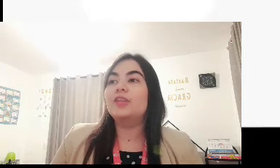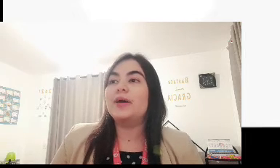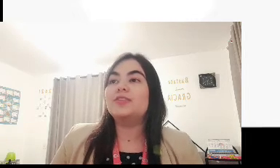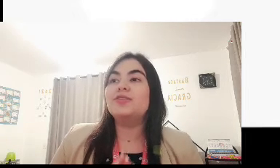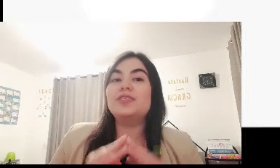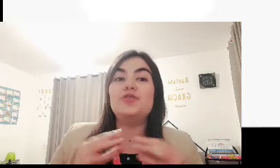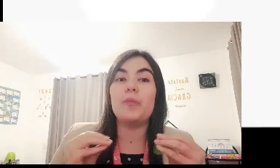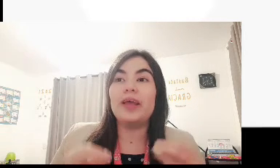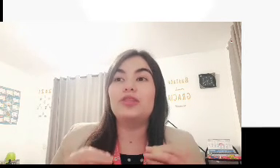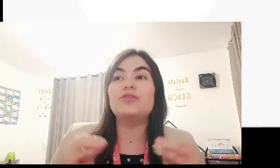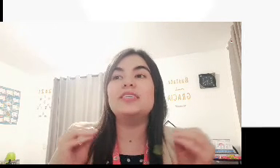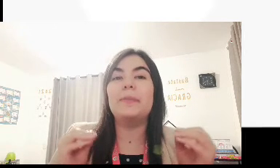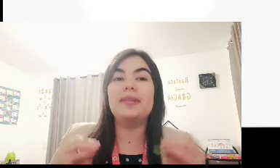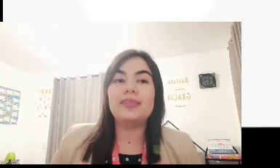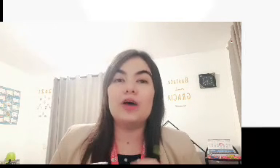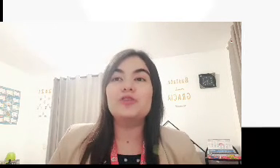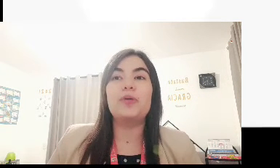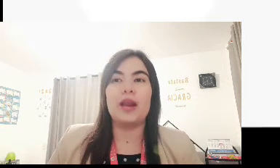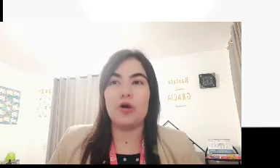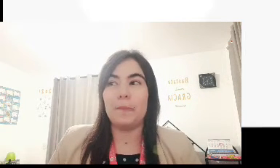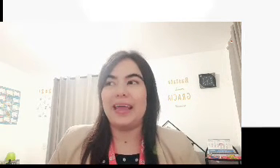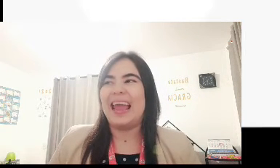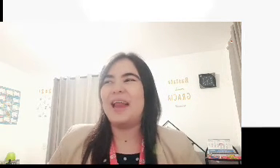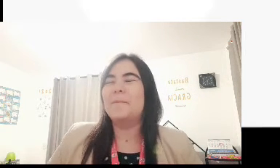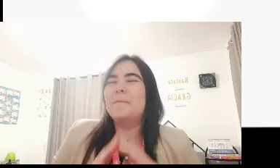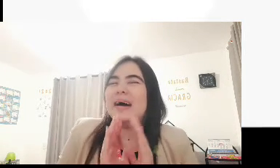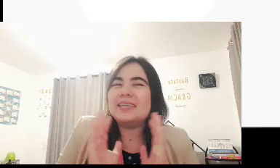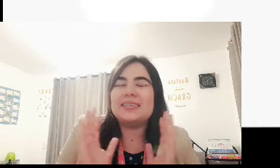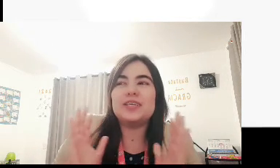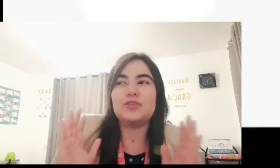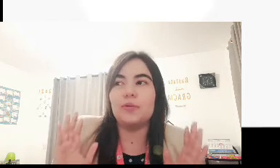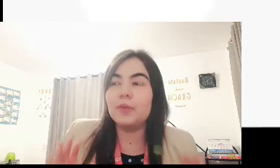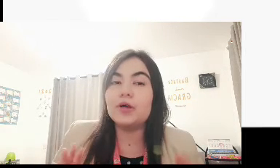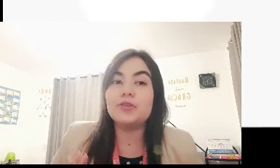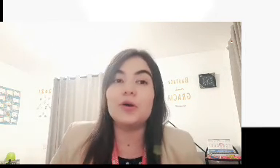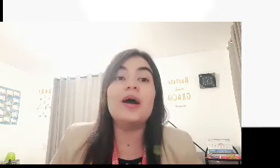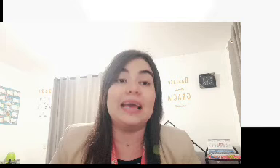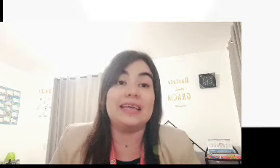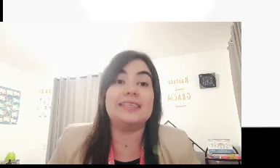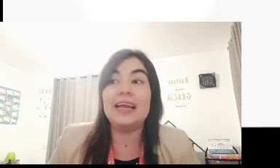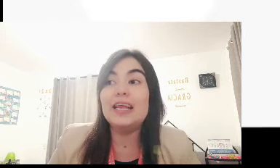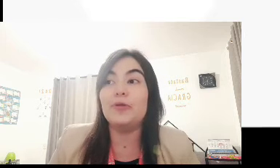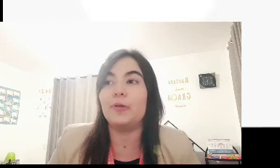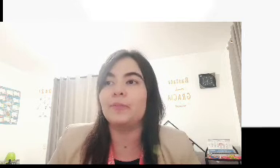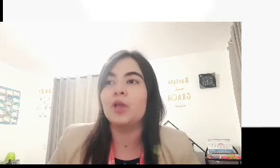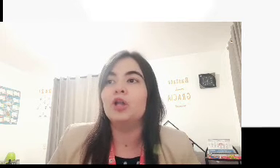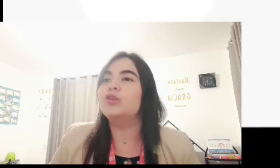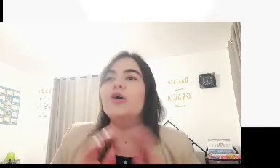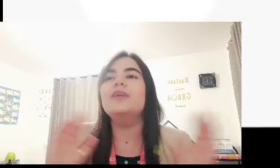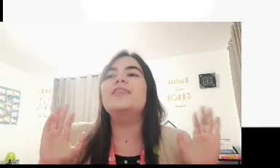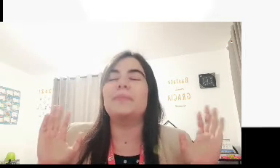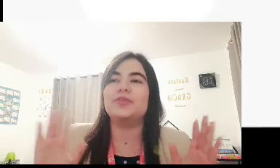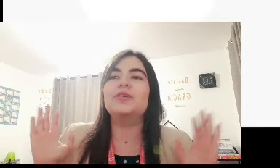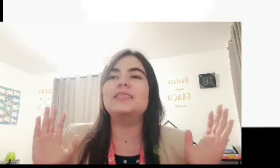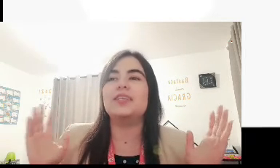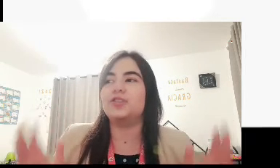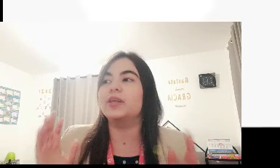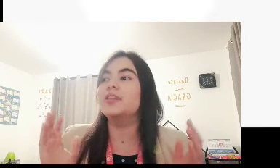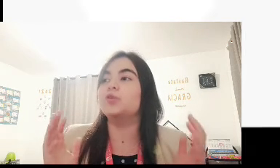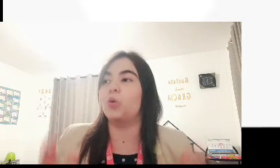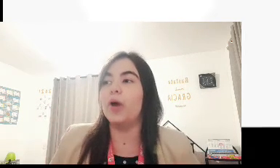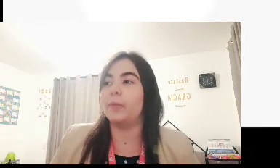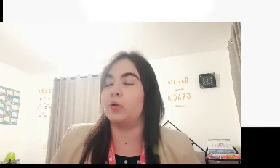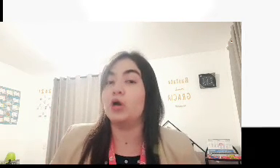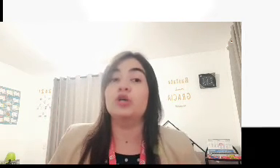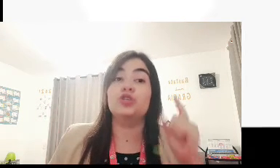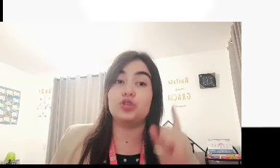De los diversos instrumentos inventados por el hombre, el más asombroso es el libro. Todos los demás son extensiones